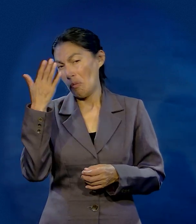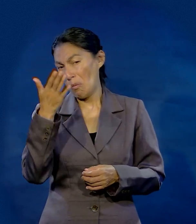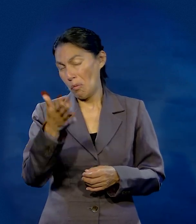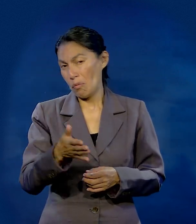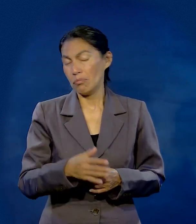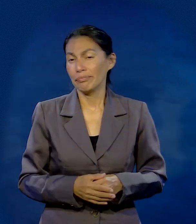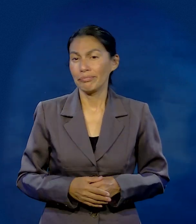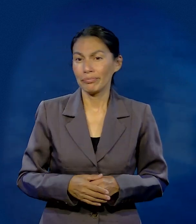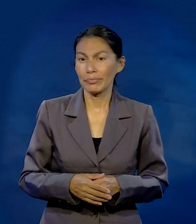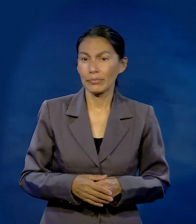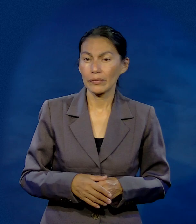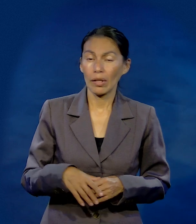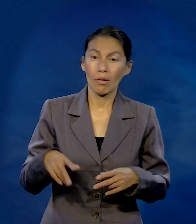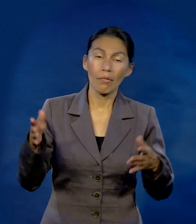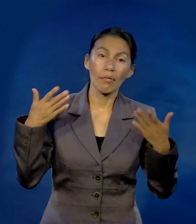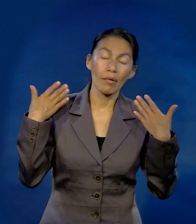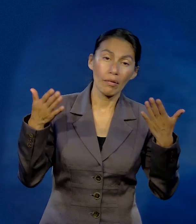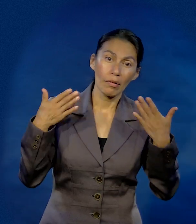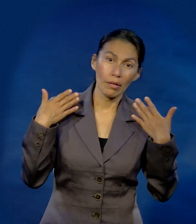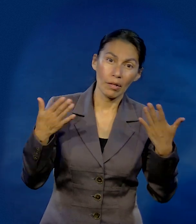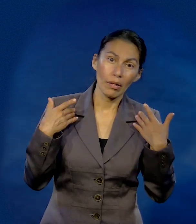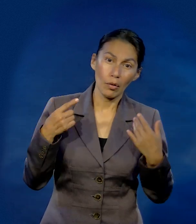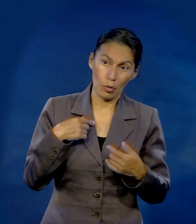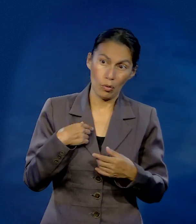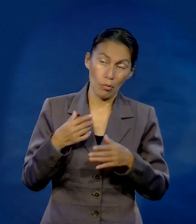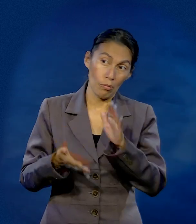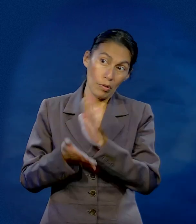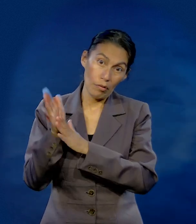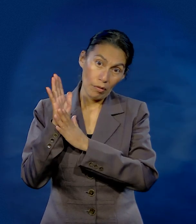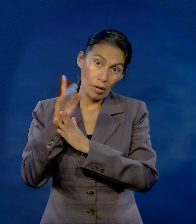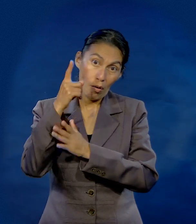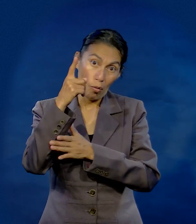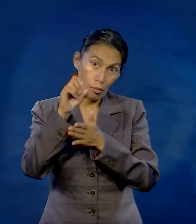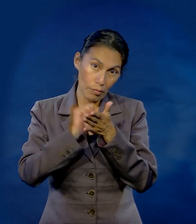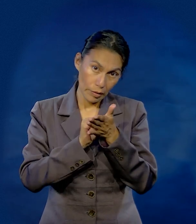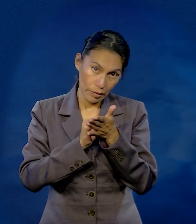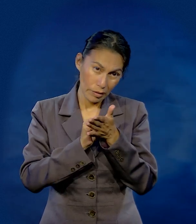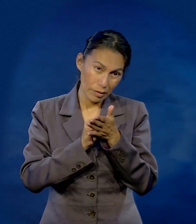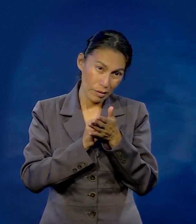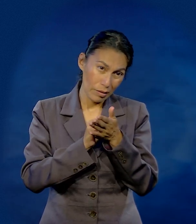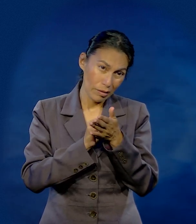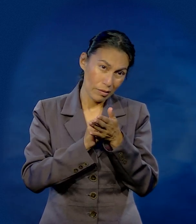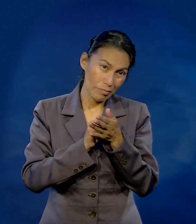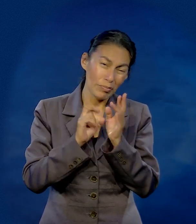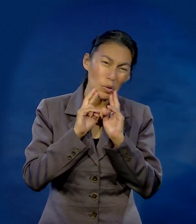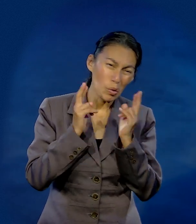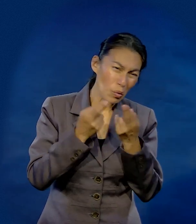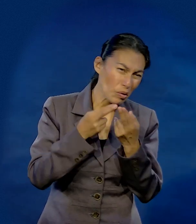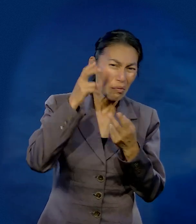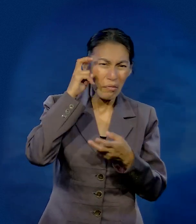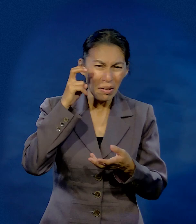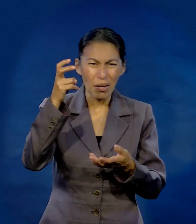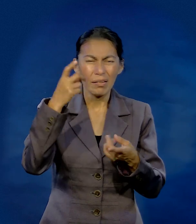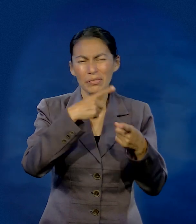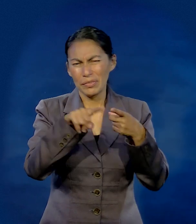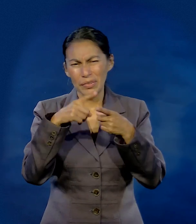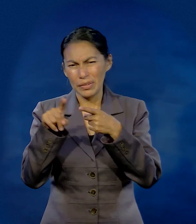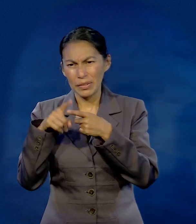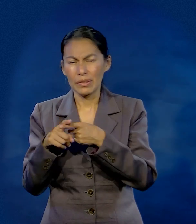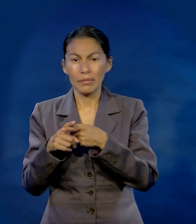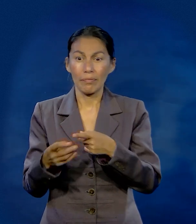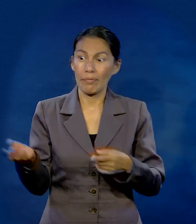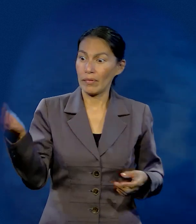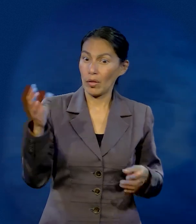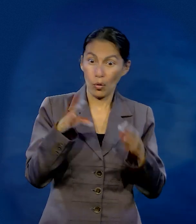allá en el fondo en remordimiento de conciencia si usted quiere pasea la librería cristiana adventista compré un libro específico de familia